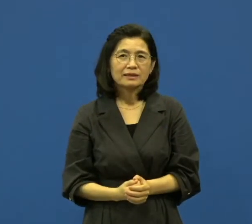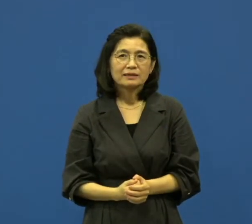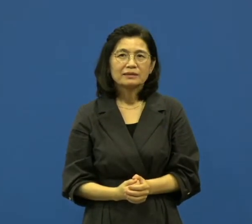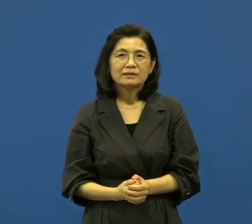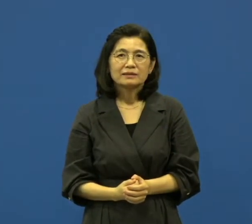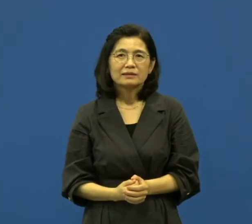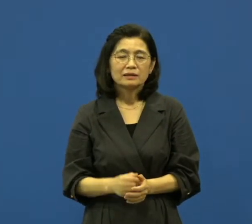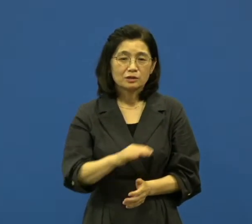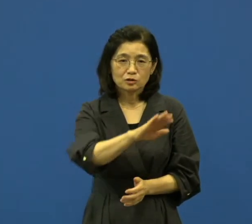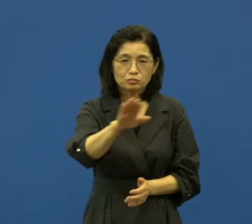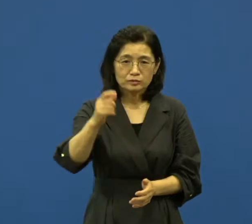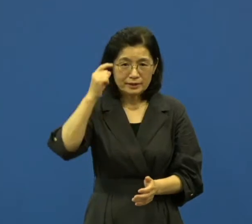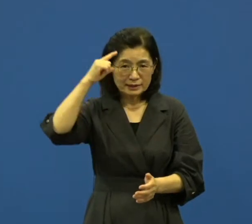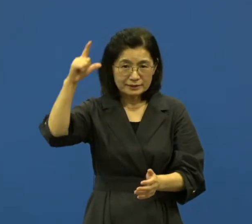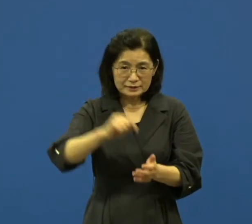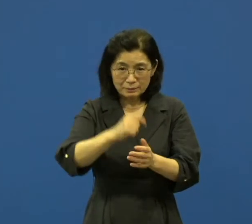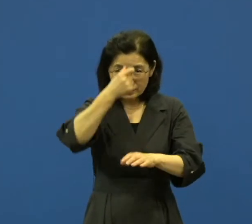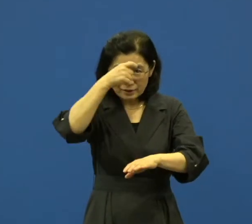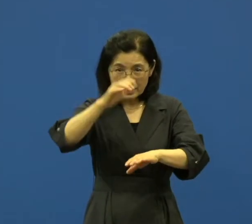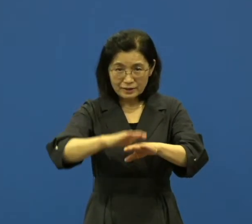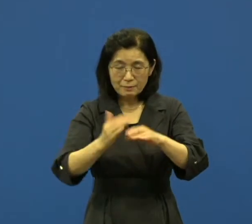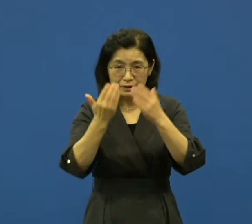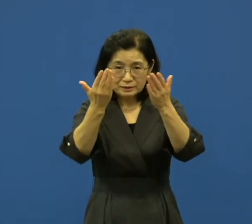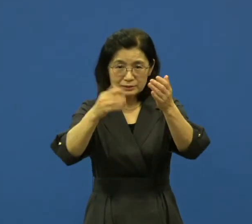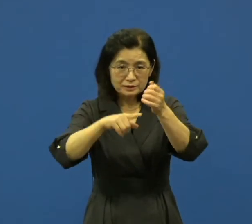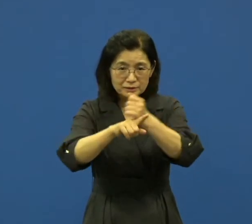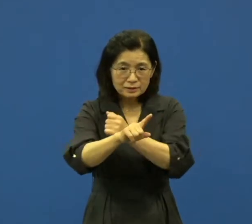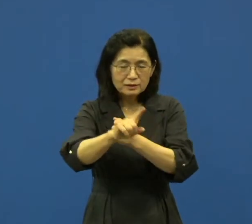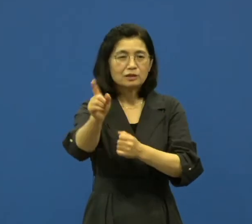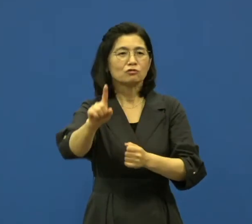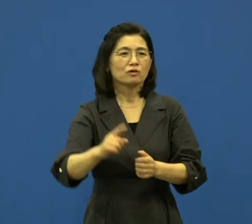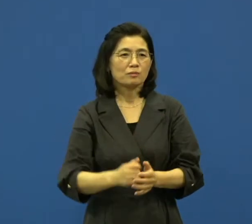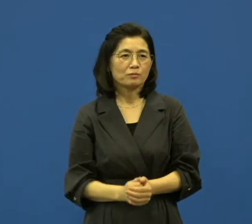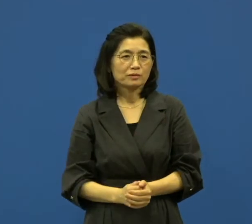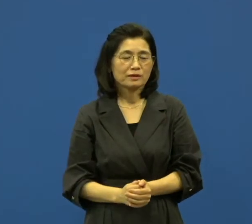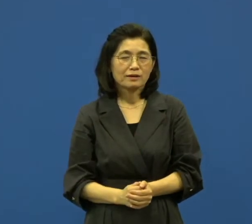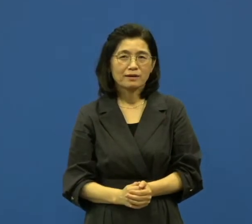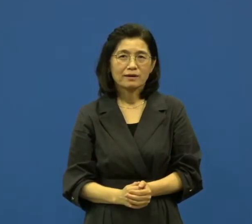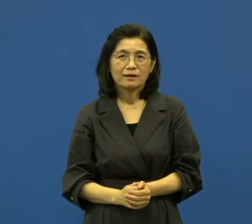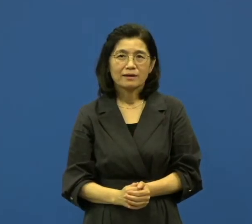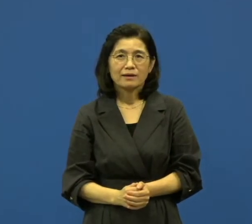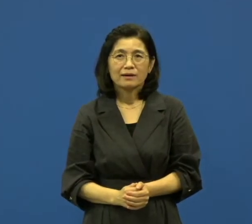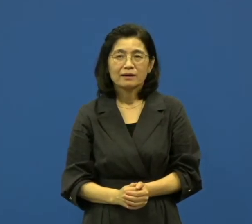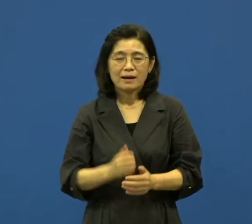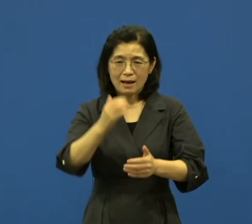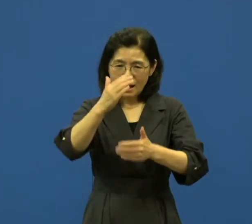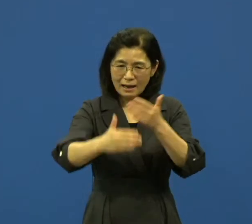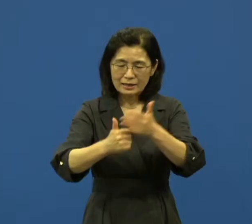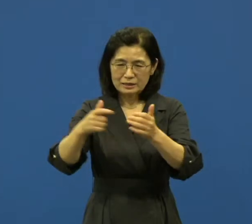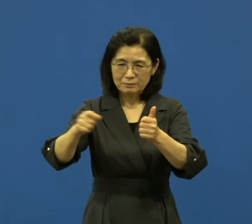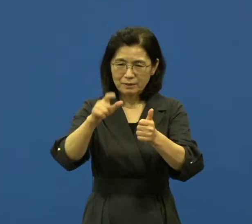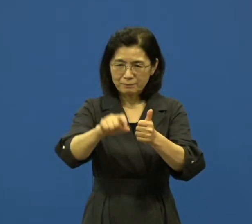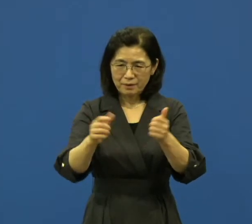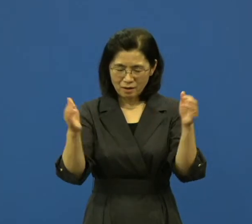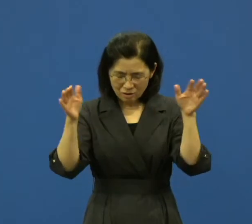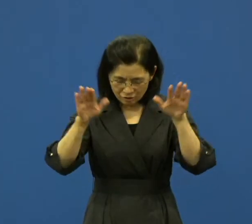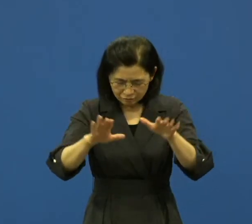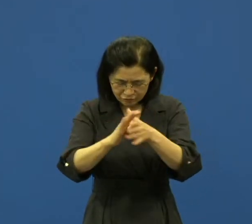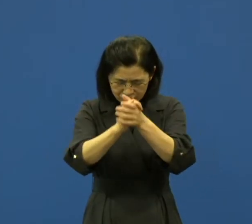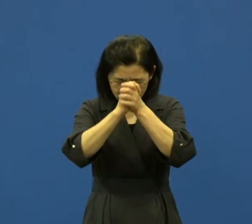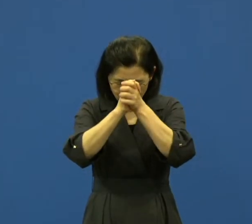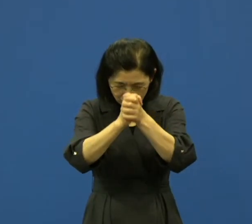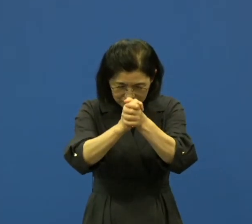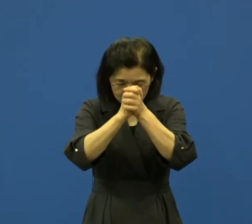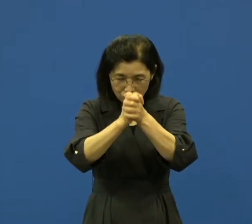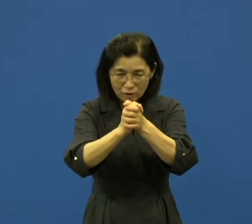그거잖아요. 이 힘들고 어려운 새벽에, 이 새벽에, 꼭두 새벽에 나와가지고 하나님 앞에 엎드리고 기도하고 말씀을